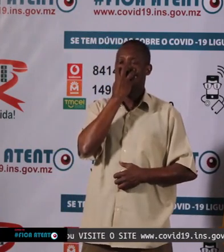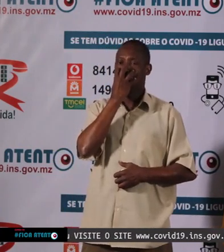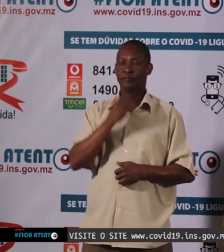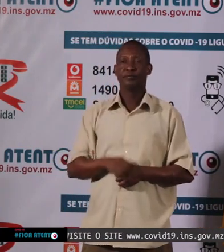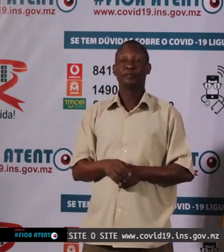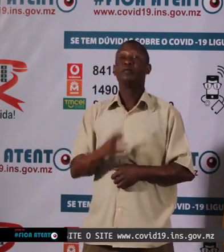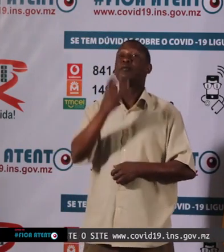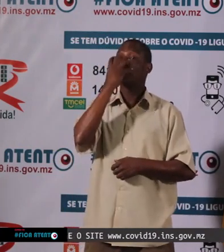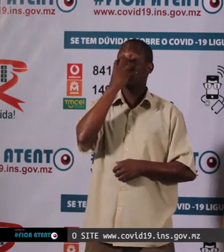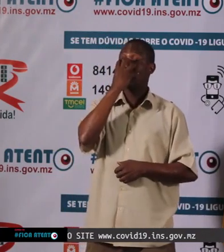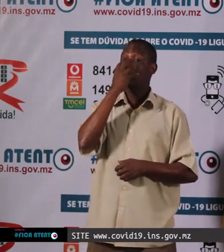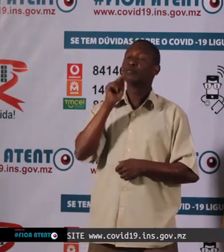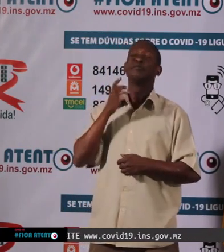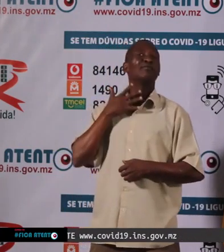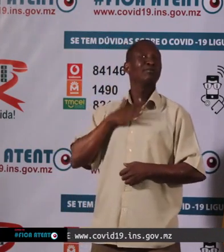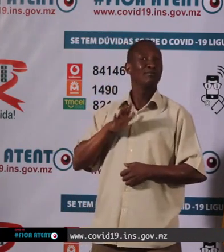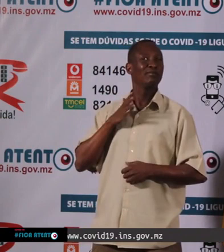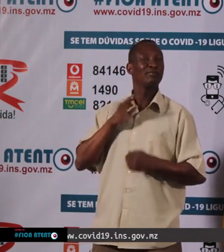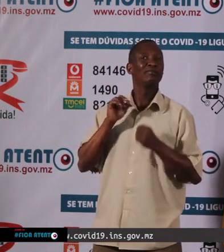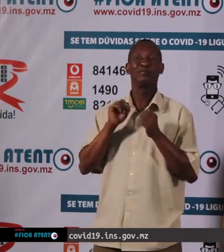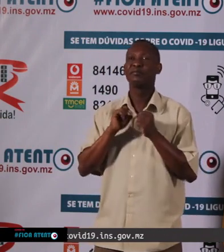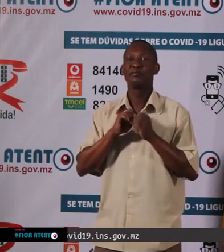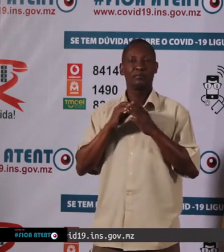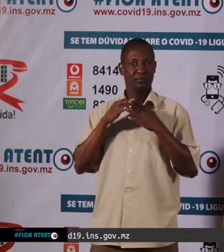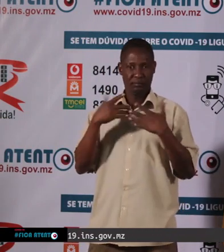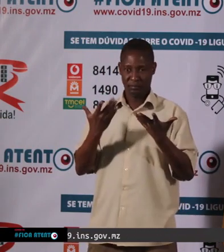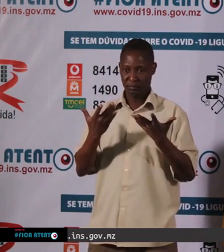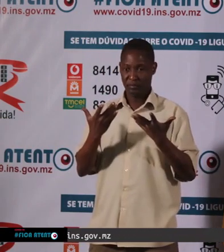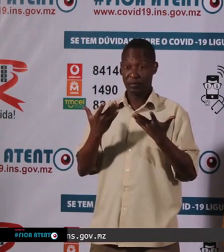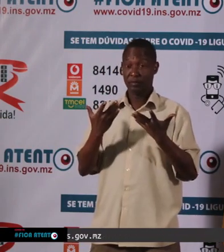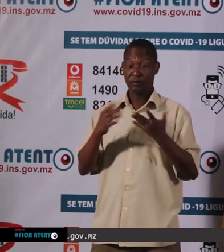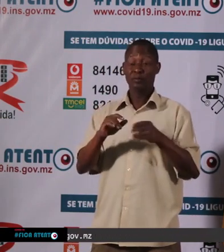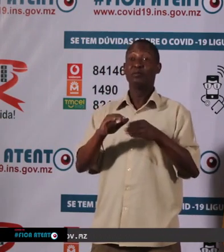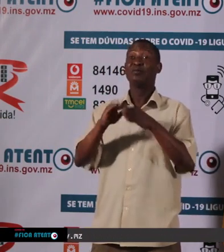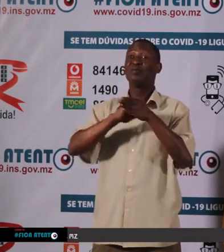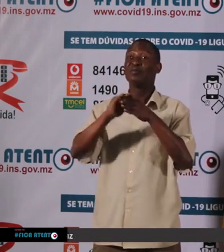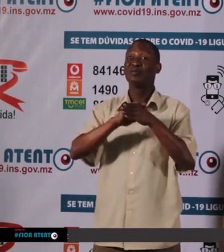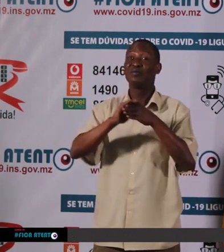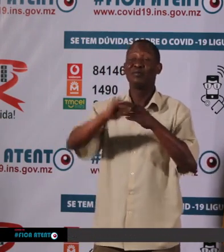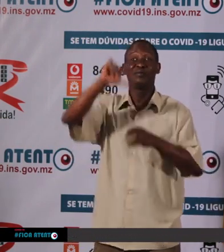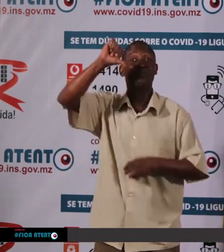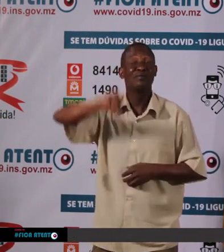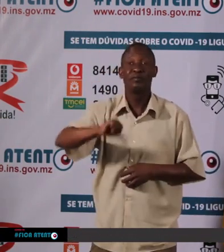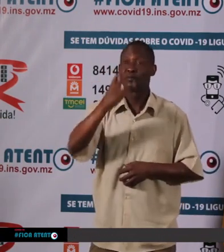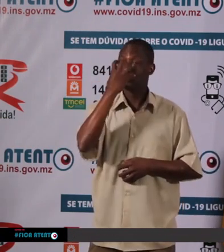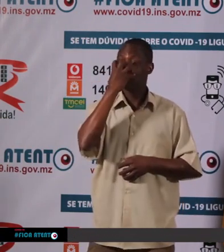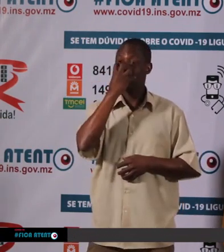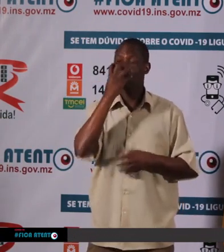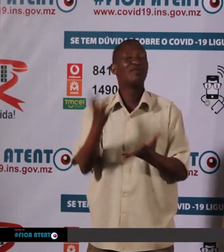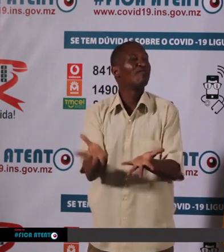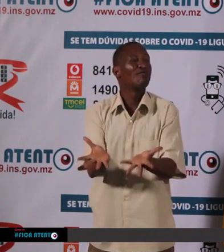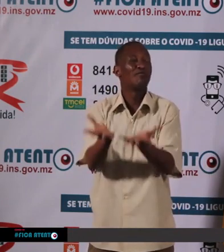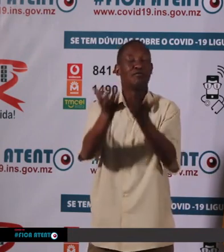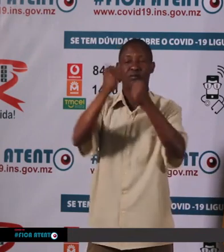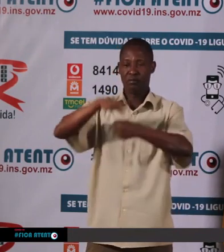Aqui na máscara queremos alertar que o uso incorreto da máscara tem mais riscos para transmitir a